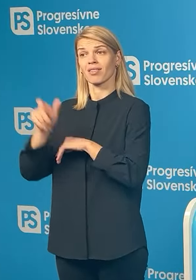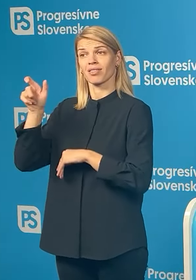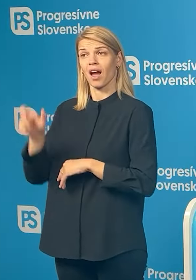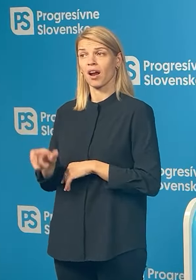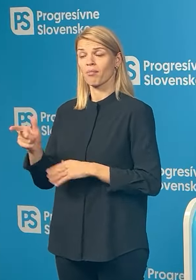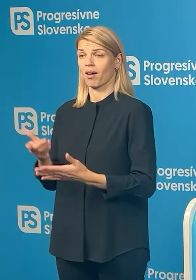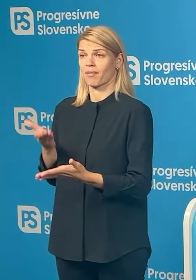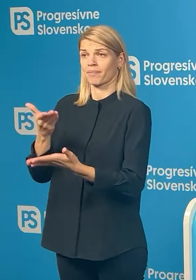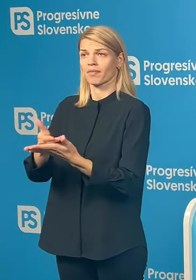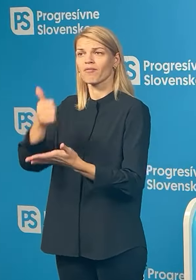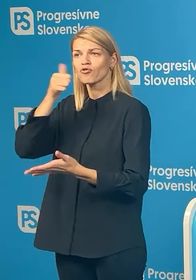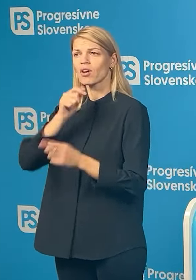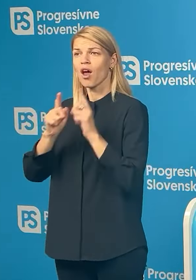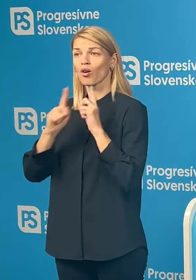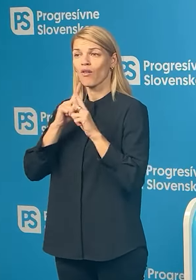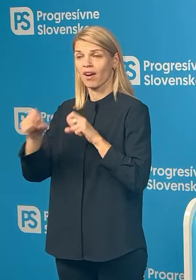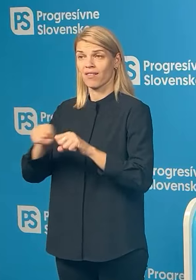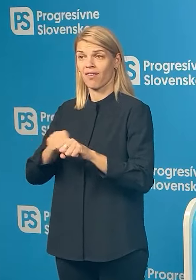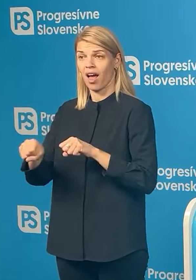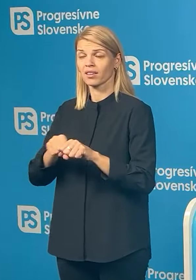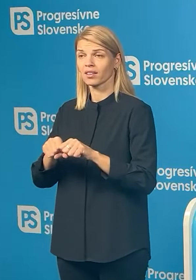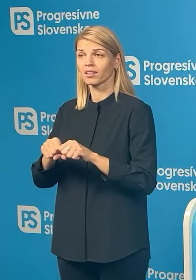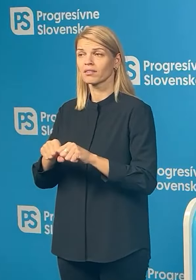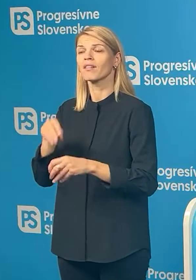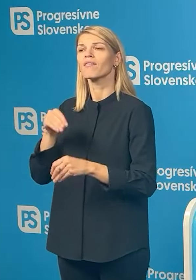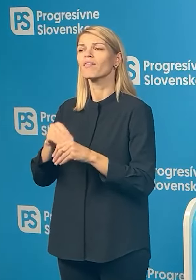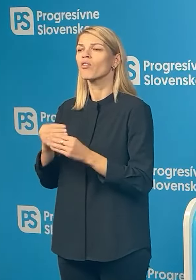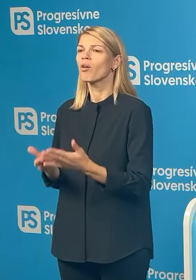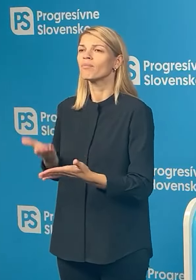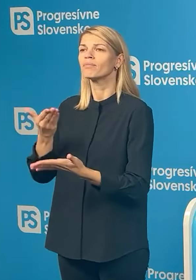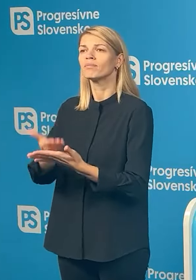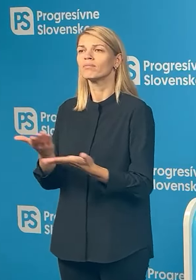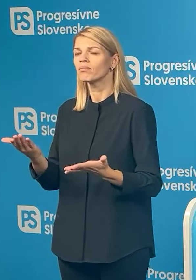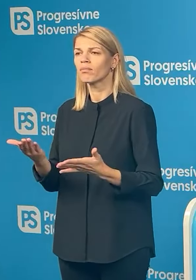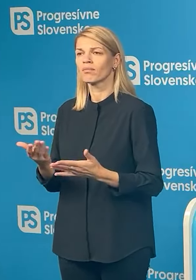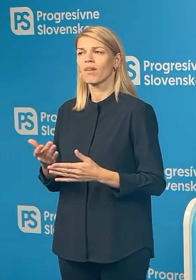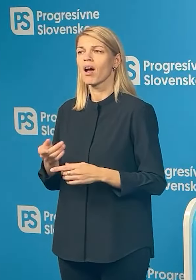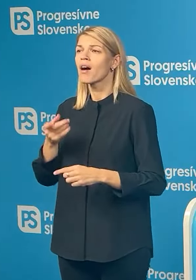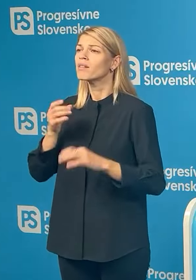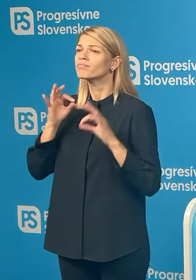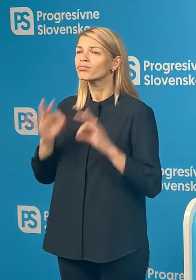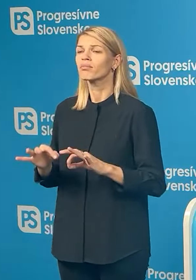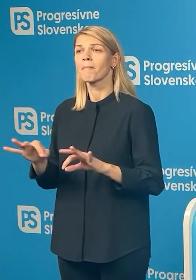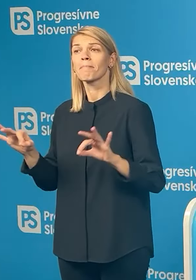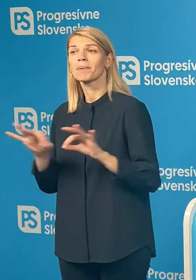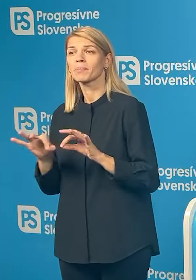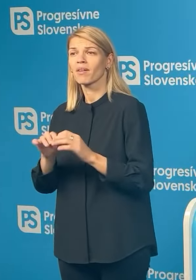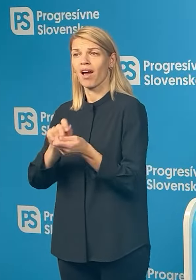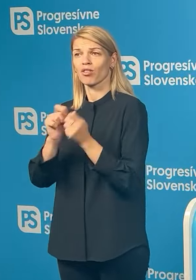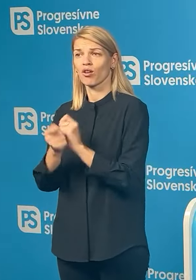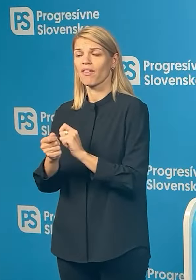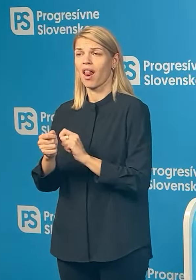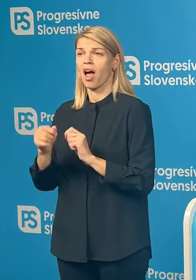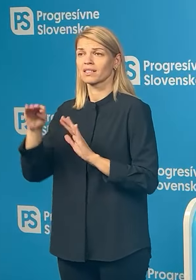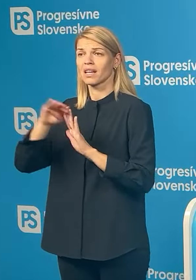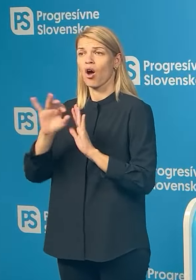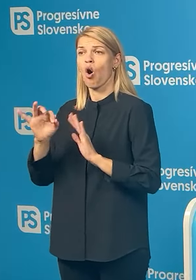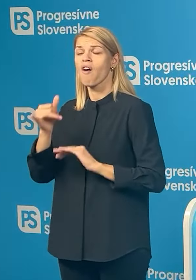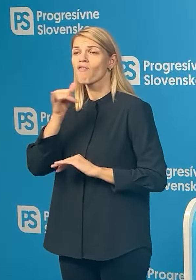doručil na včerajšie rokovanie vlády. Mám na mysli nedostatočne pripravenú novelu zákona o